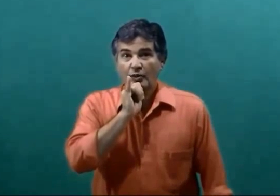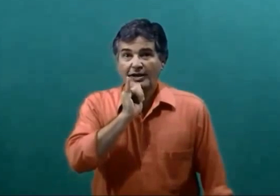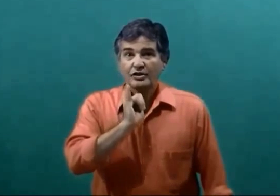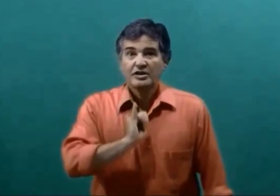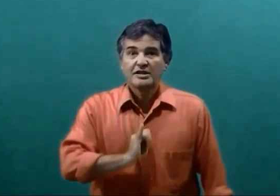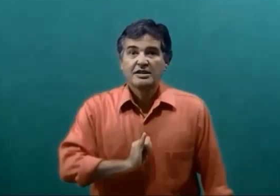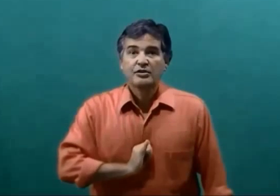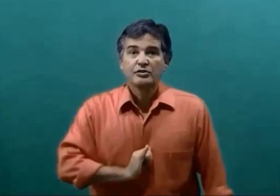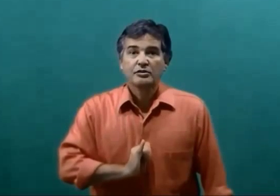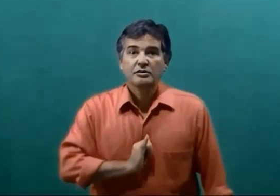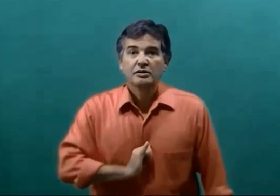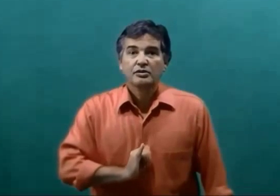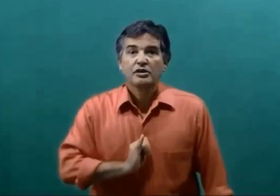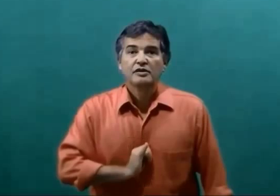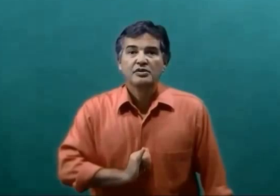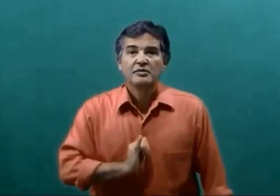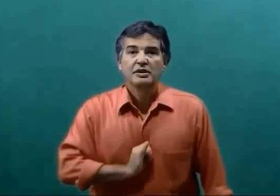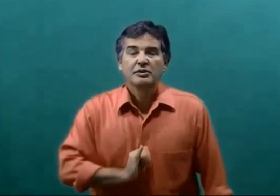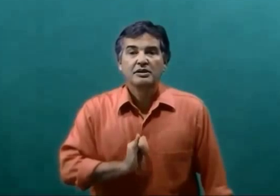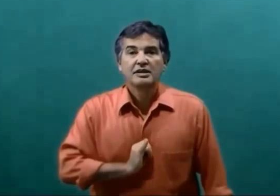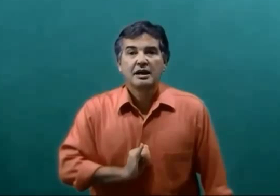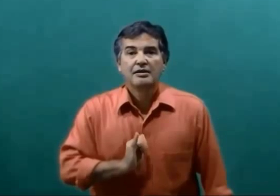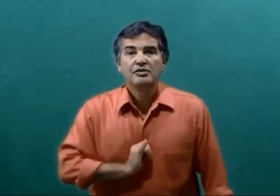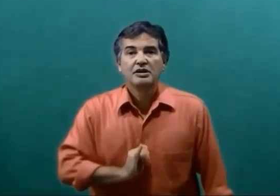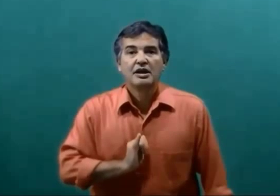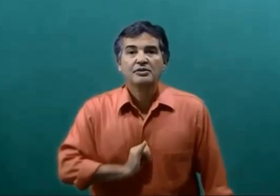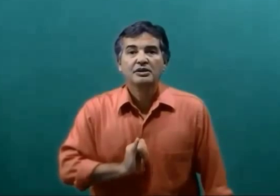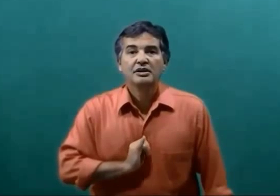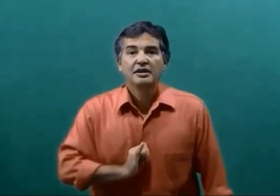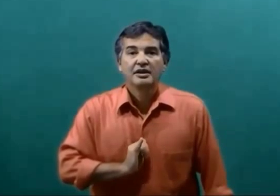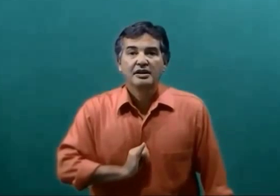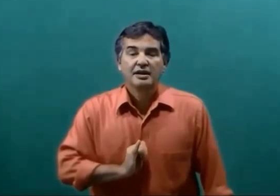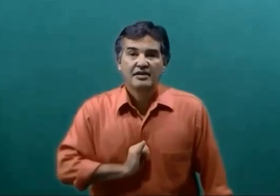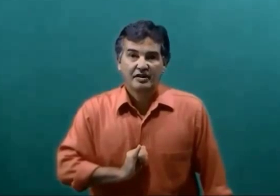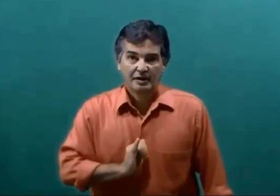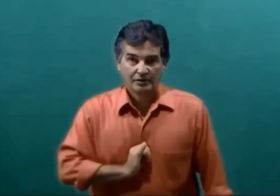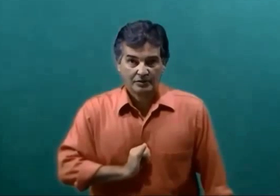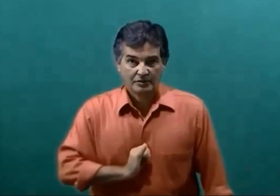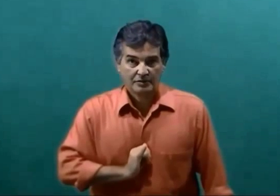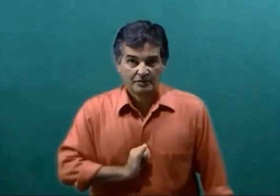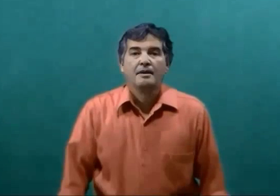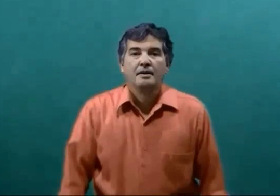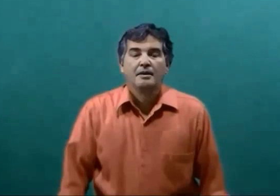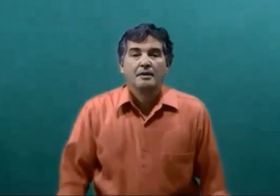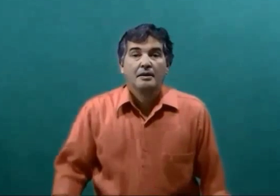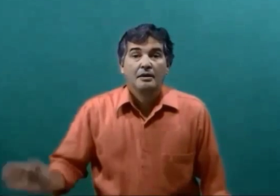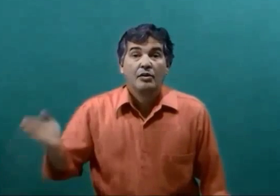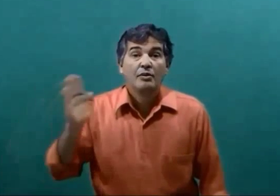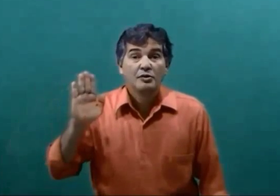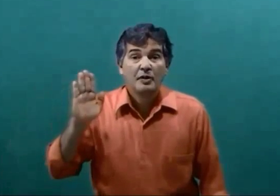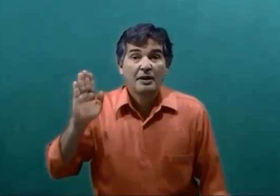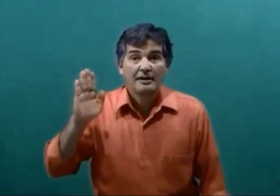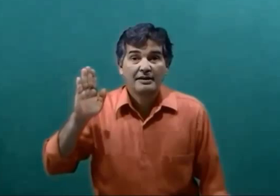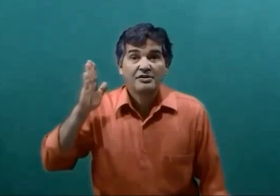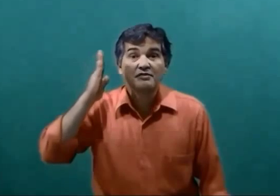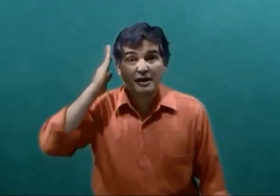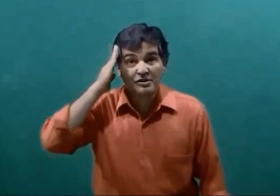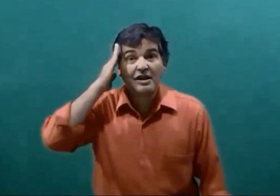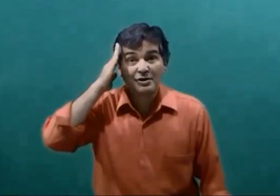por associação, nós vamos também utilizar o sinal de intervalo. Com a mão espalmada, você faz o sinal